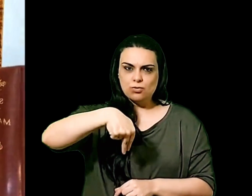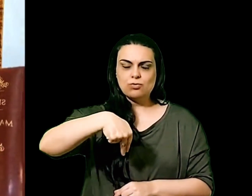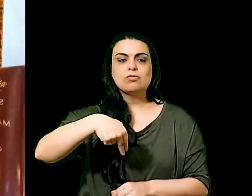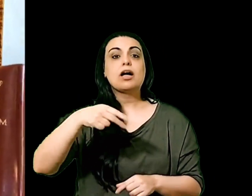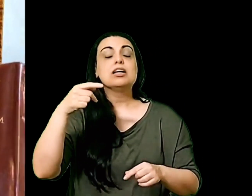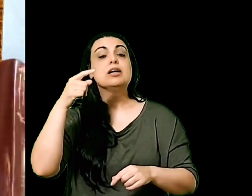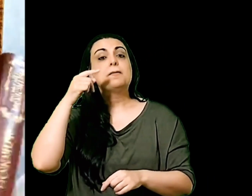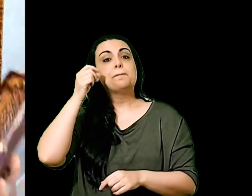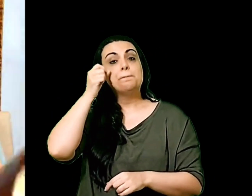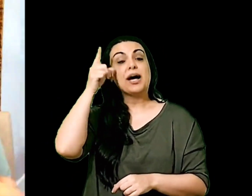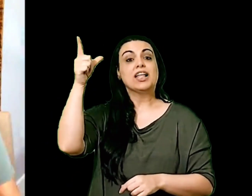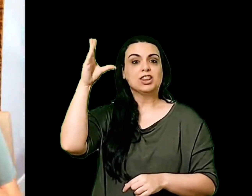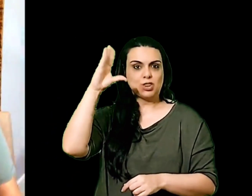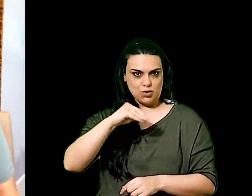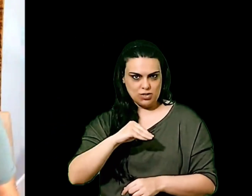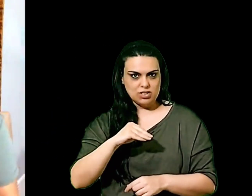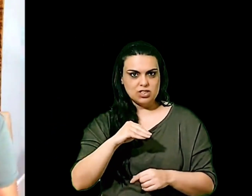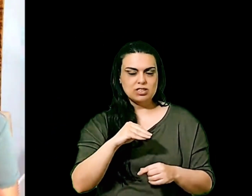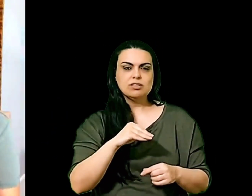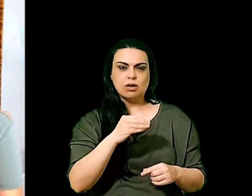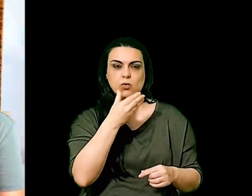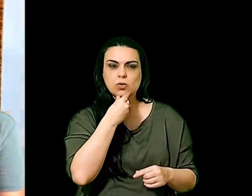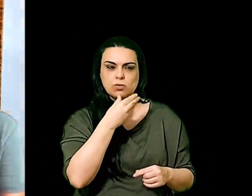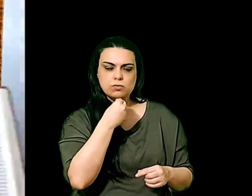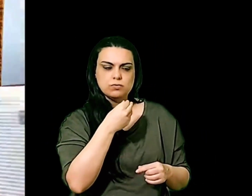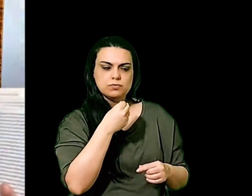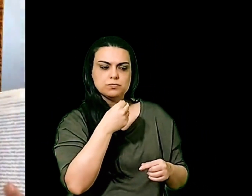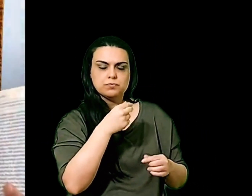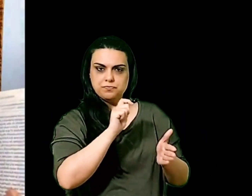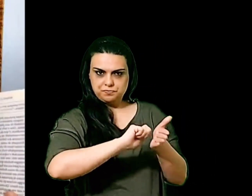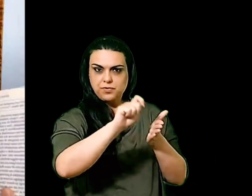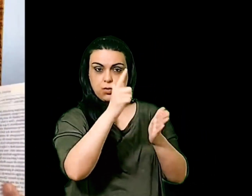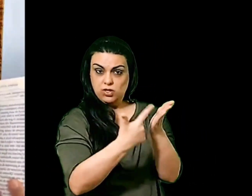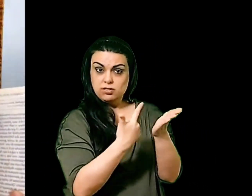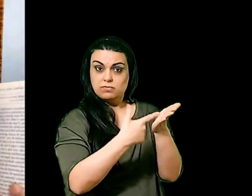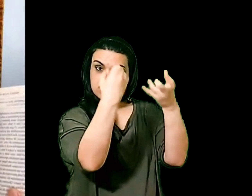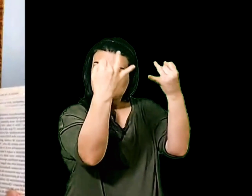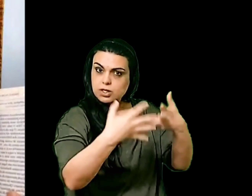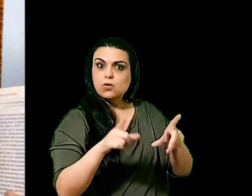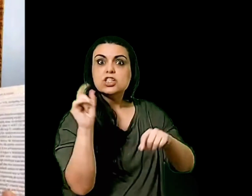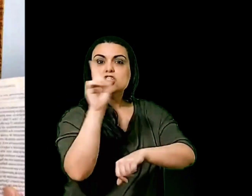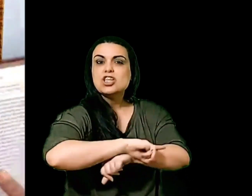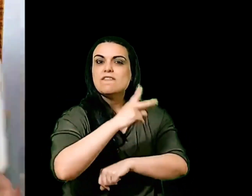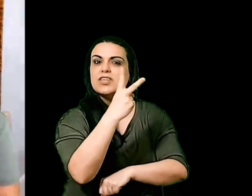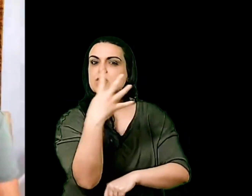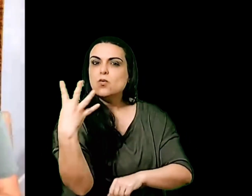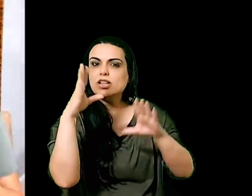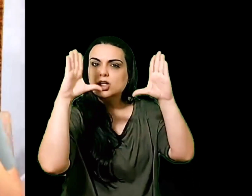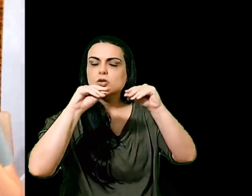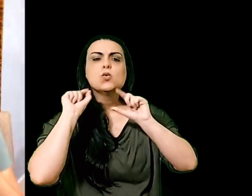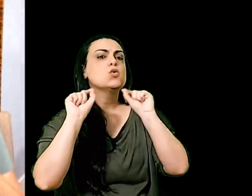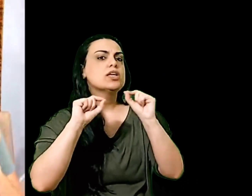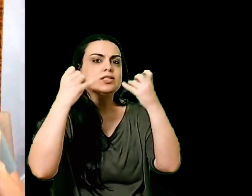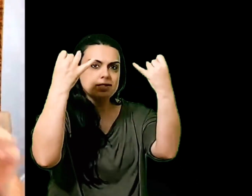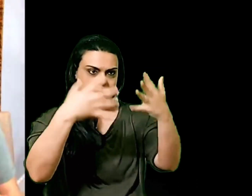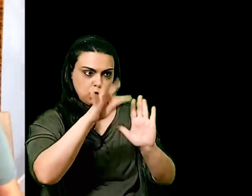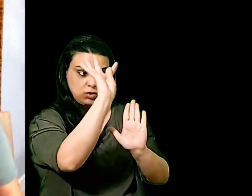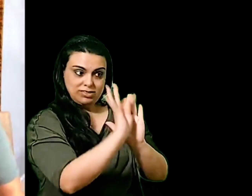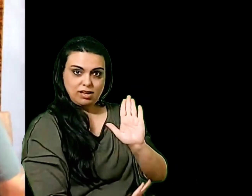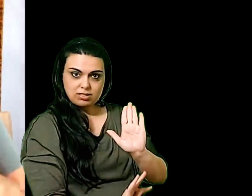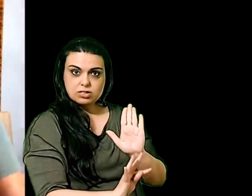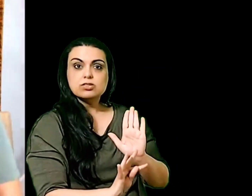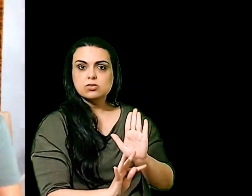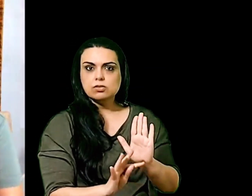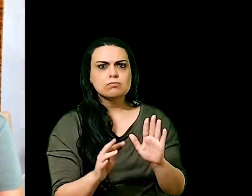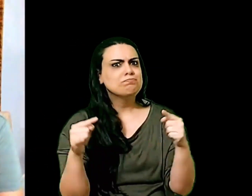dele. Manhã e noite. E sabe o que ele estava falando aqui no dia 24 à noite? Ele disse